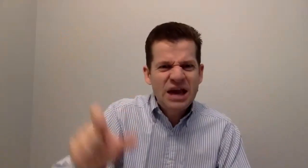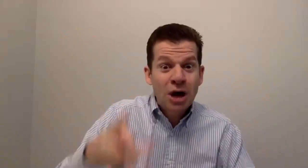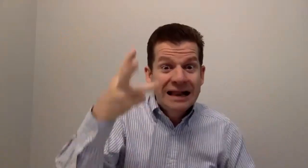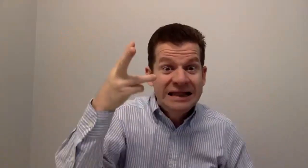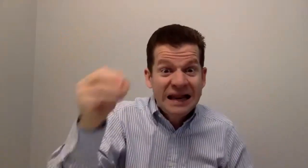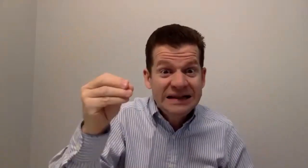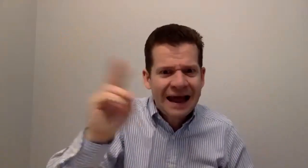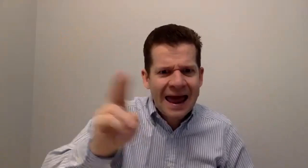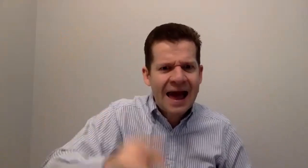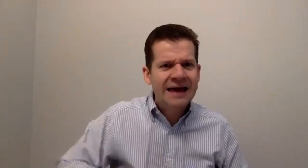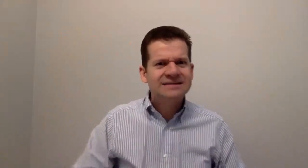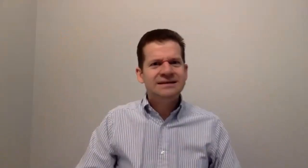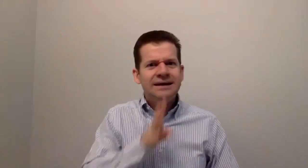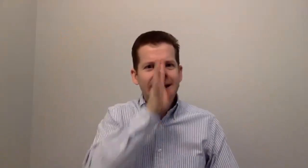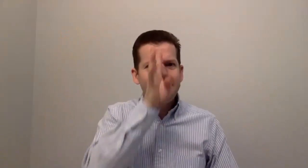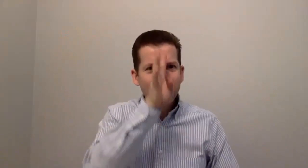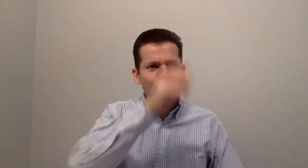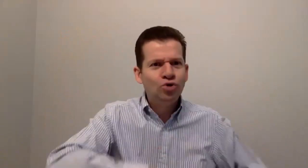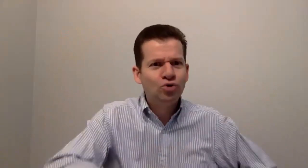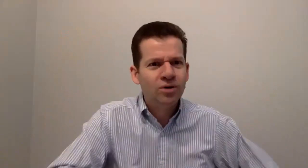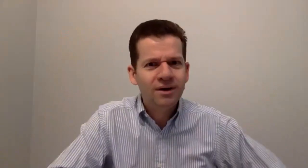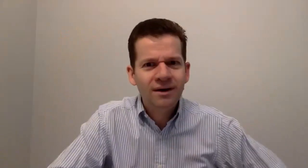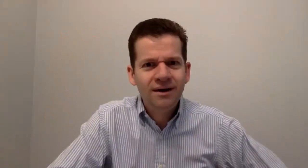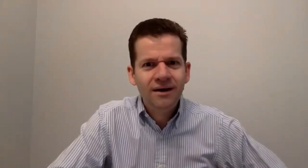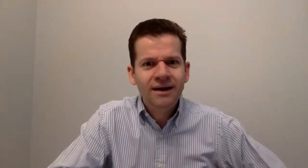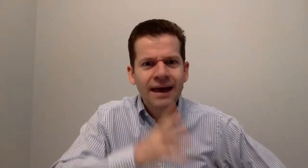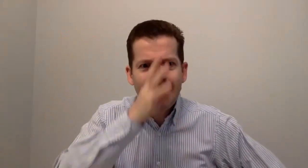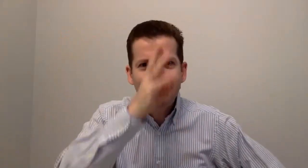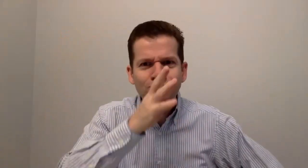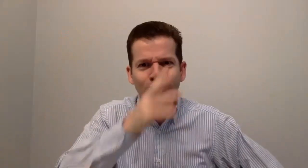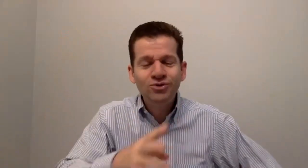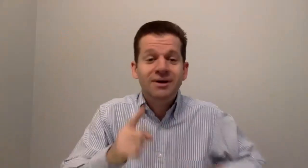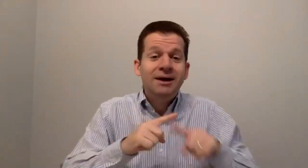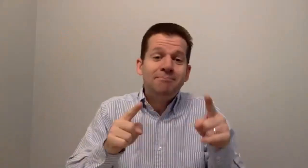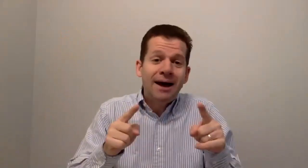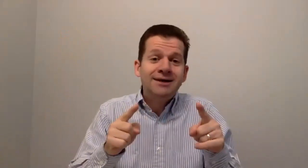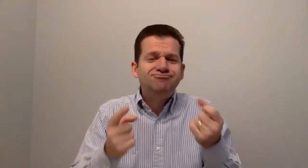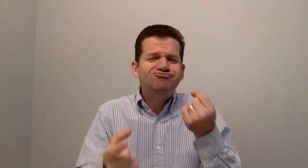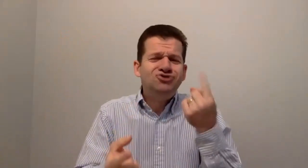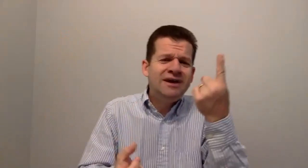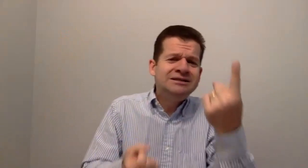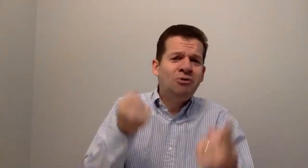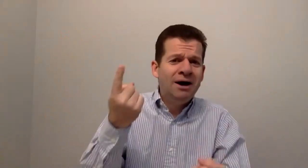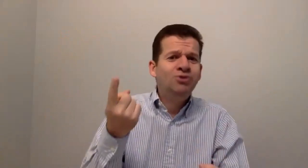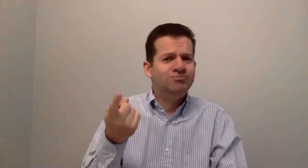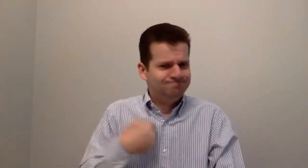queijo, R$ 30. Que absurdo! Que absurdo! Mas de vez em quando